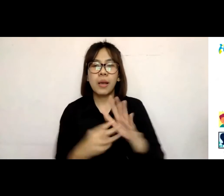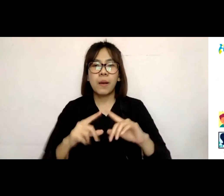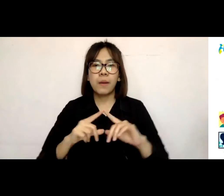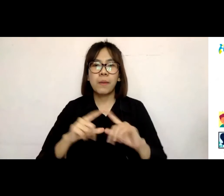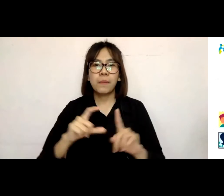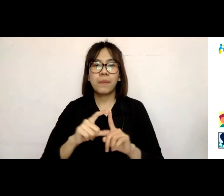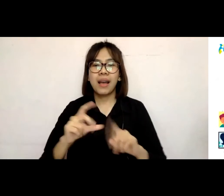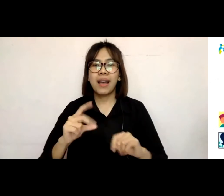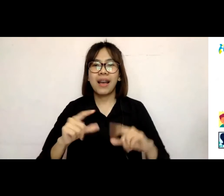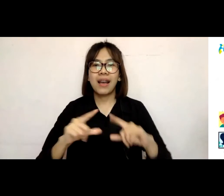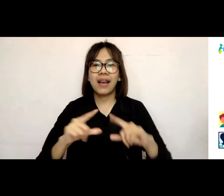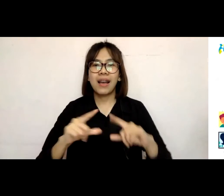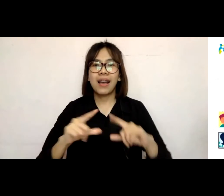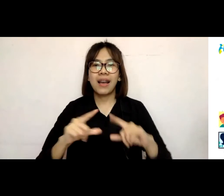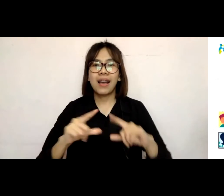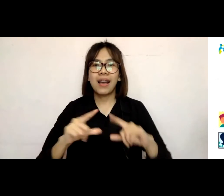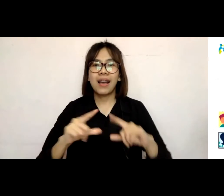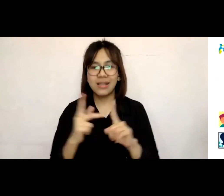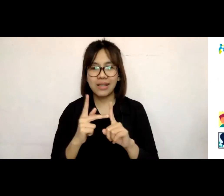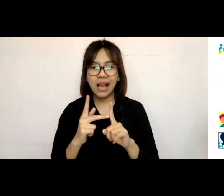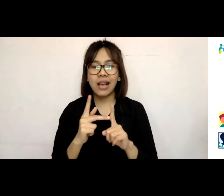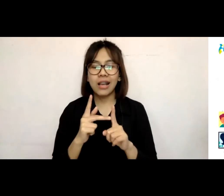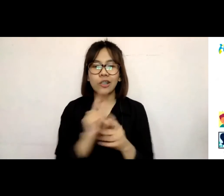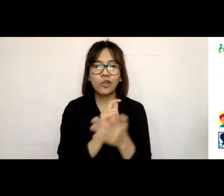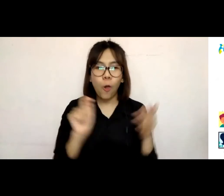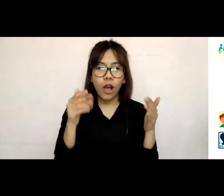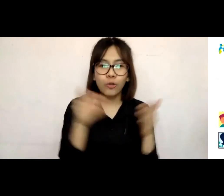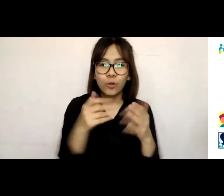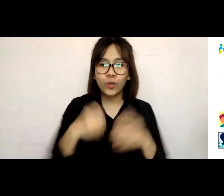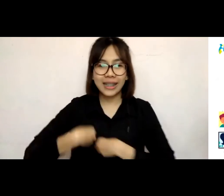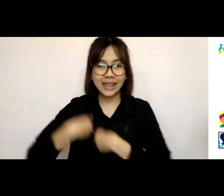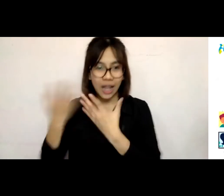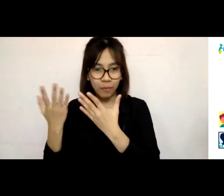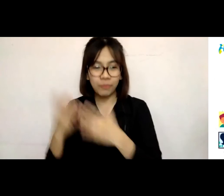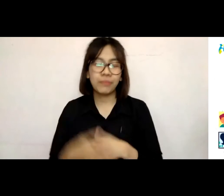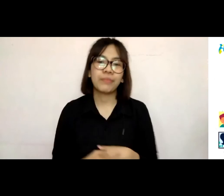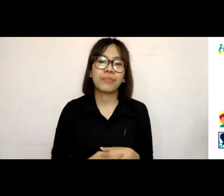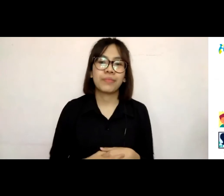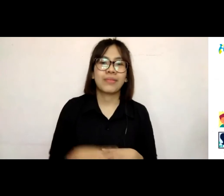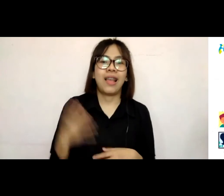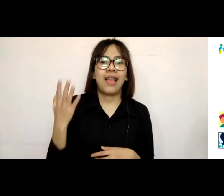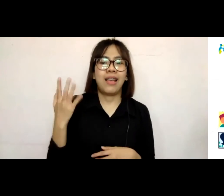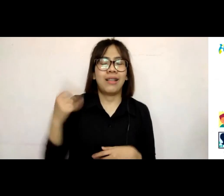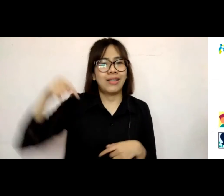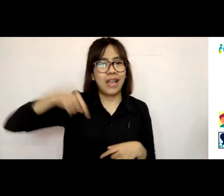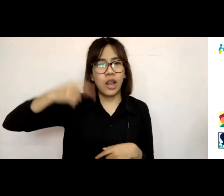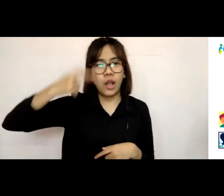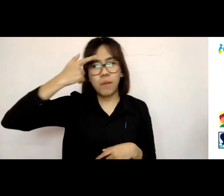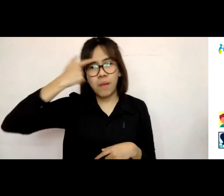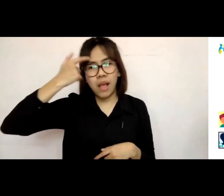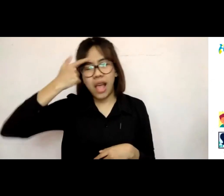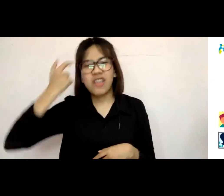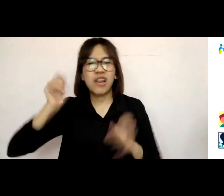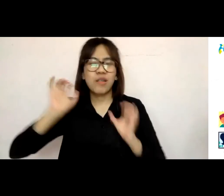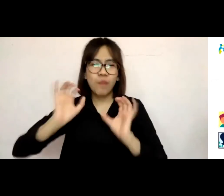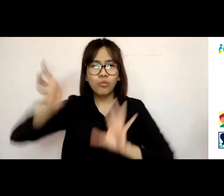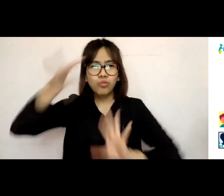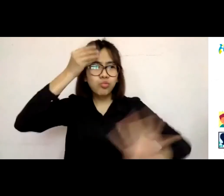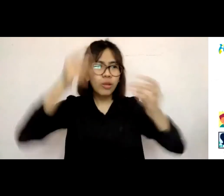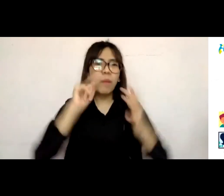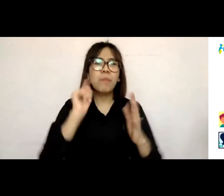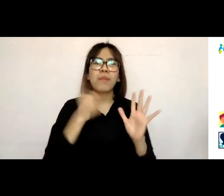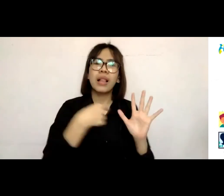yang senang dan yang suka menjadi guru TK ataupun guru PAUD. Dan ini